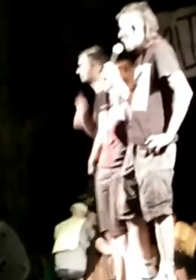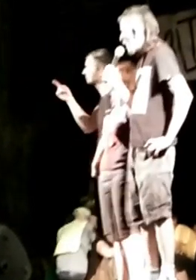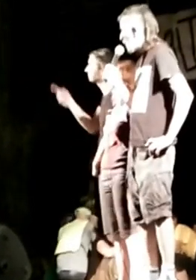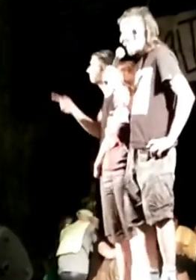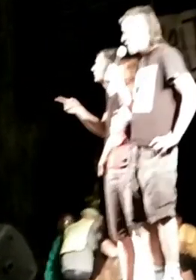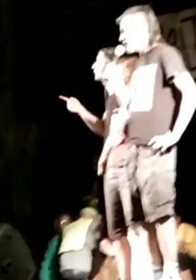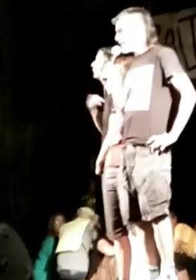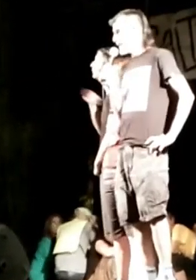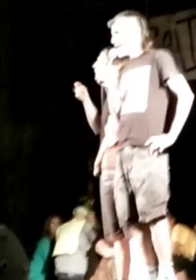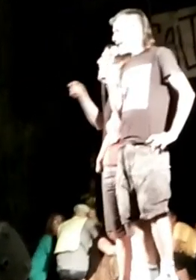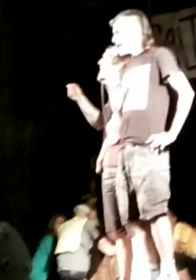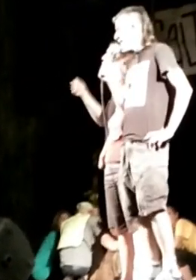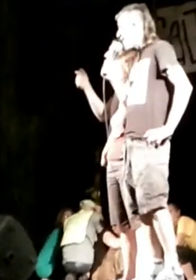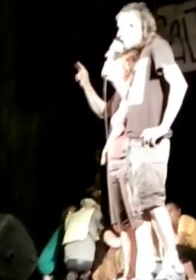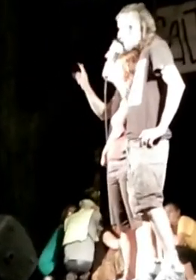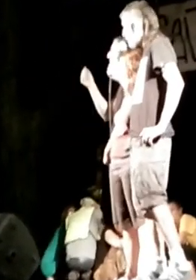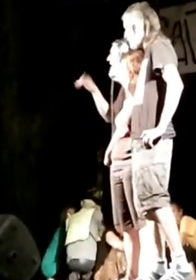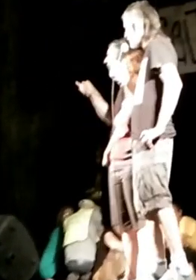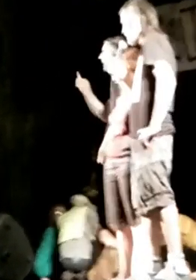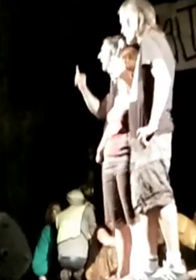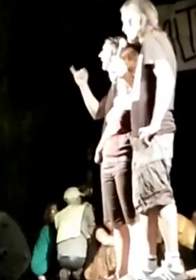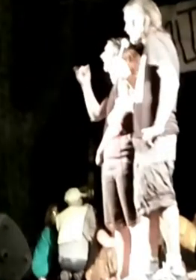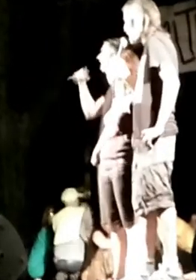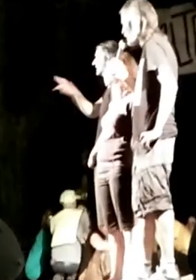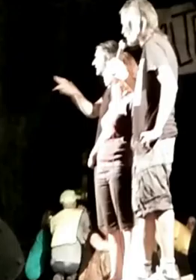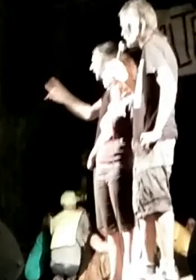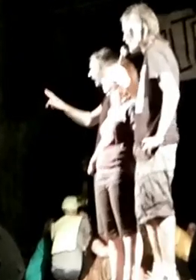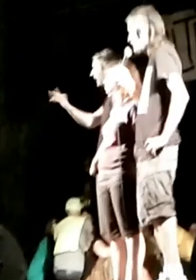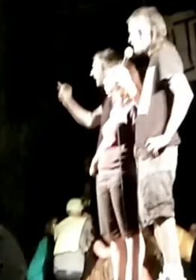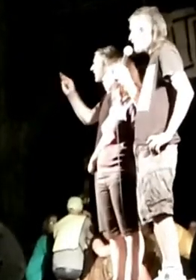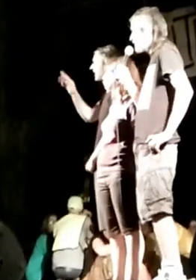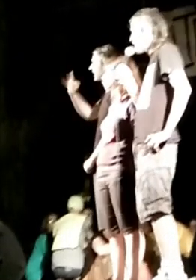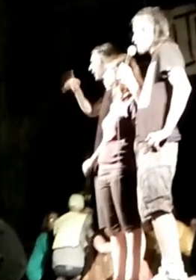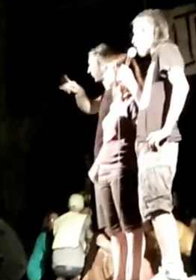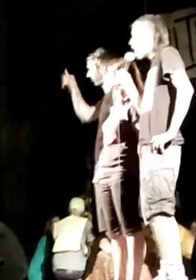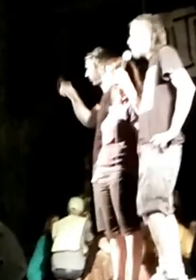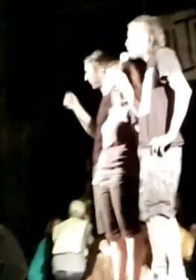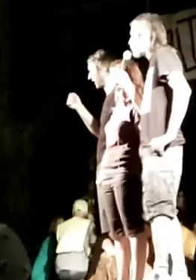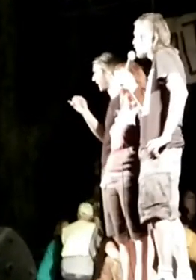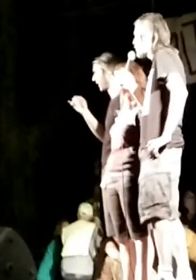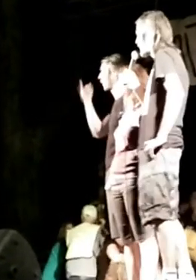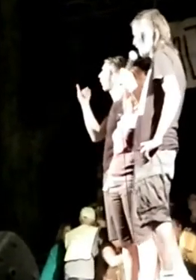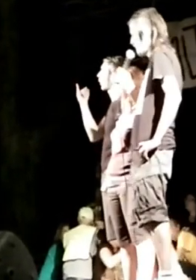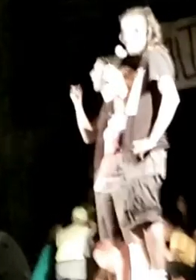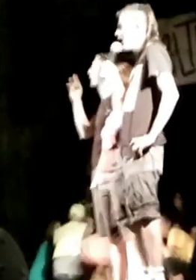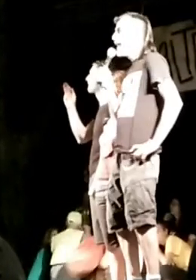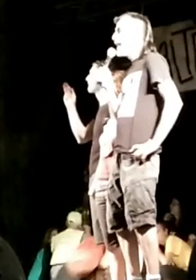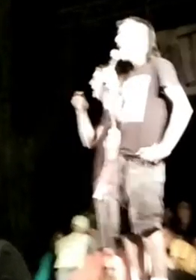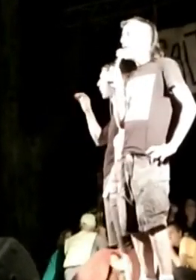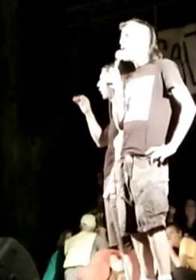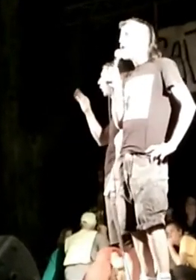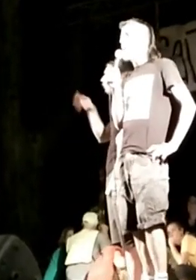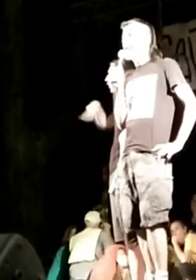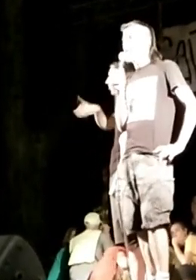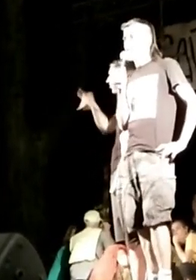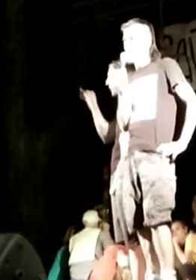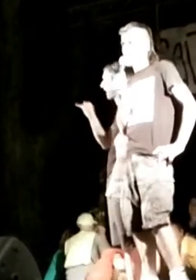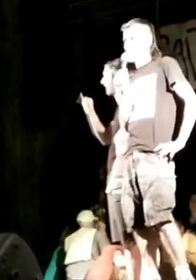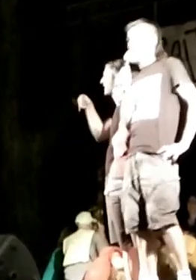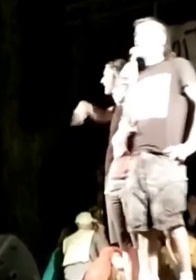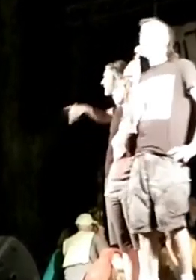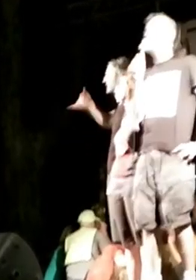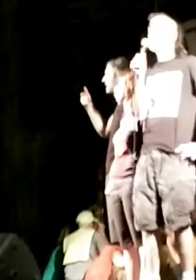Somos Pedro Álvarez, Yasir, Idrisa, Juan Pablo Torroija, Íñigo